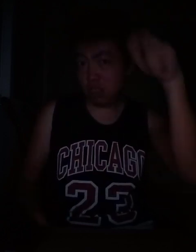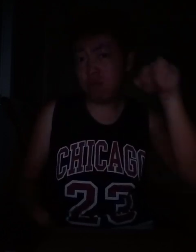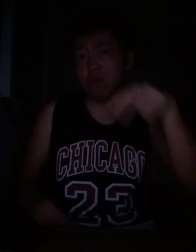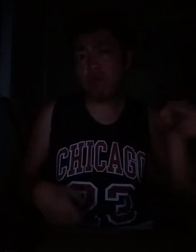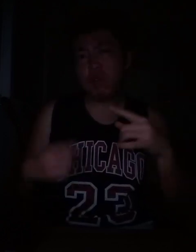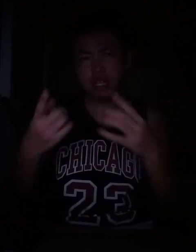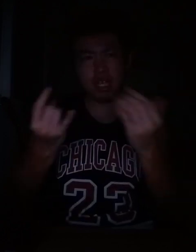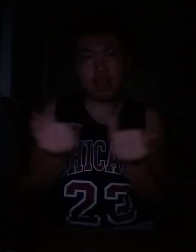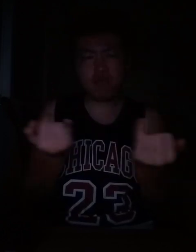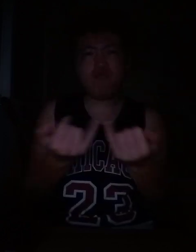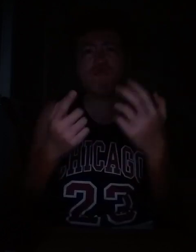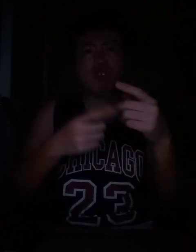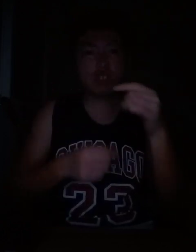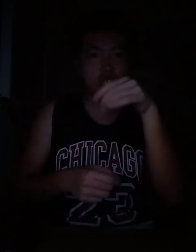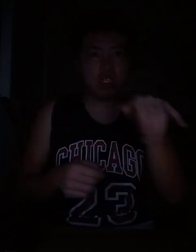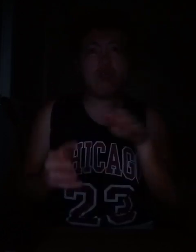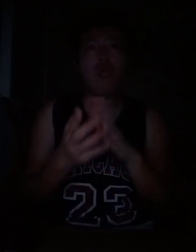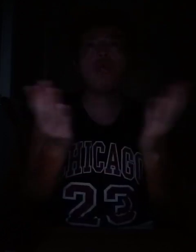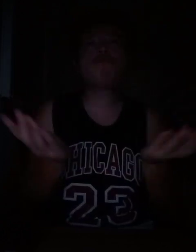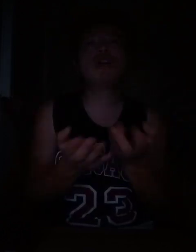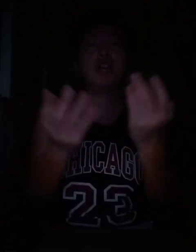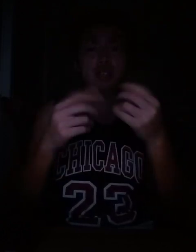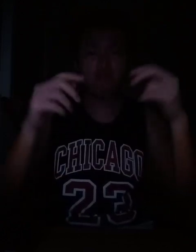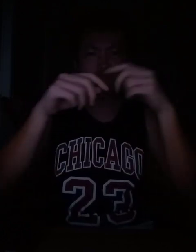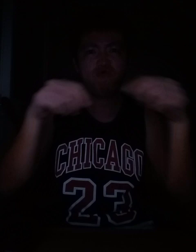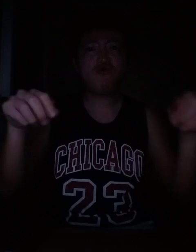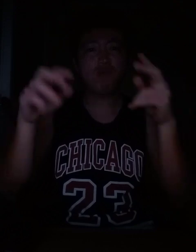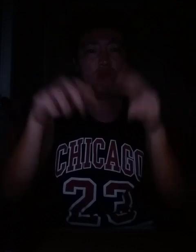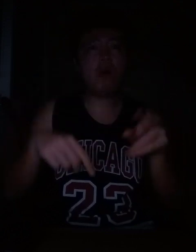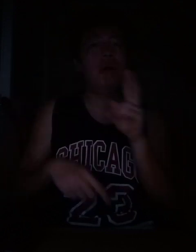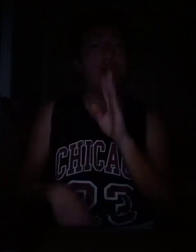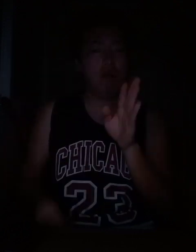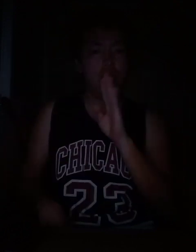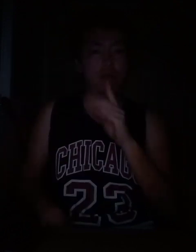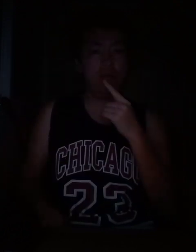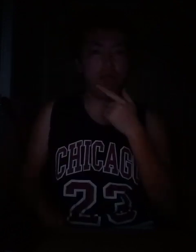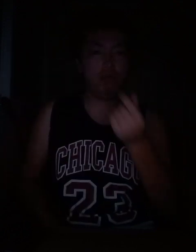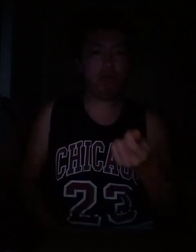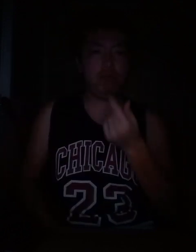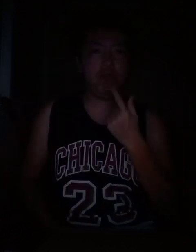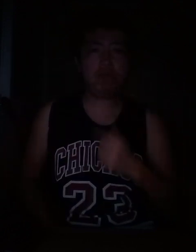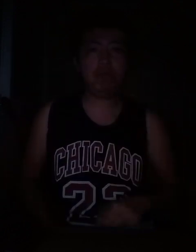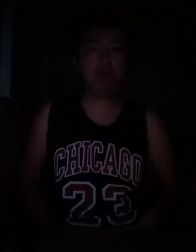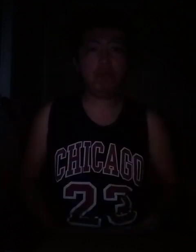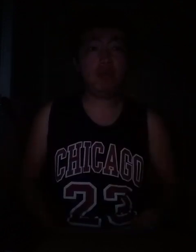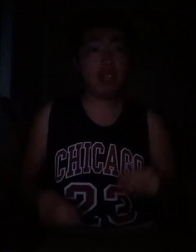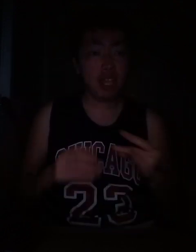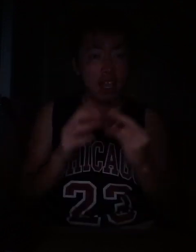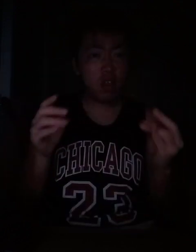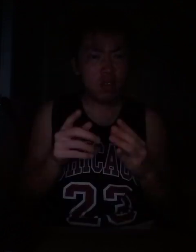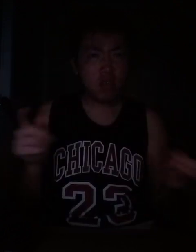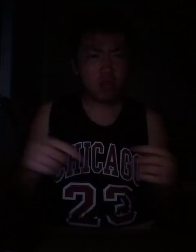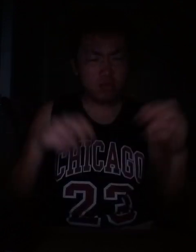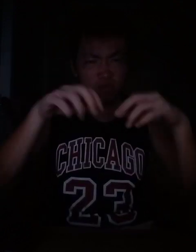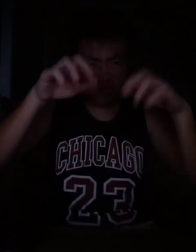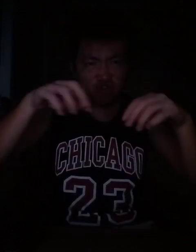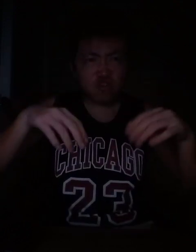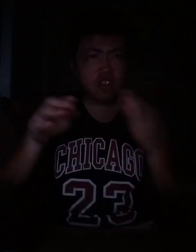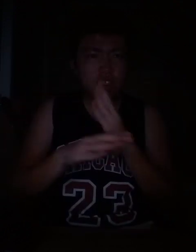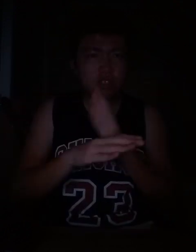버지니아, 뉴저지 등 동부 지역에 한때 주의보가 발령되기도 했습니다. These are not your summer type thunderstorms. These